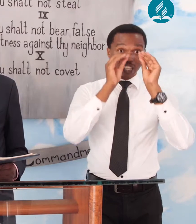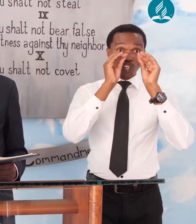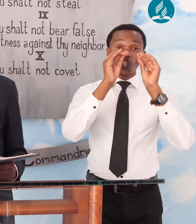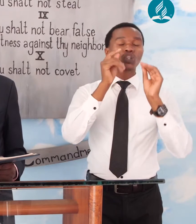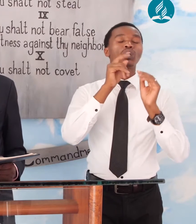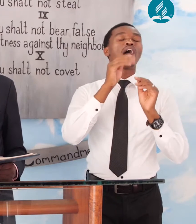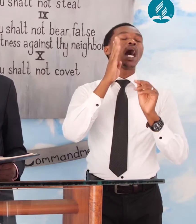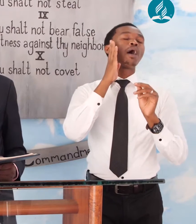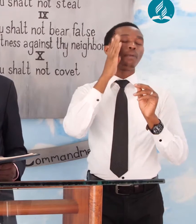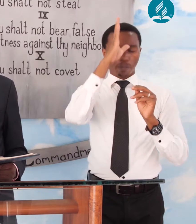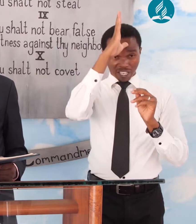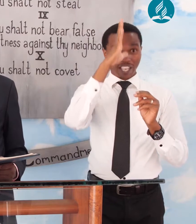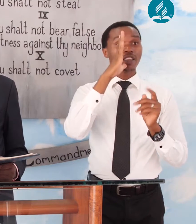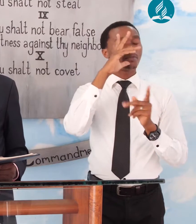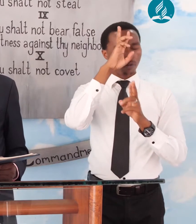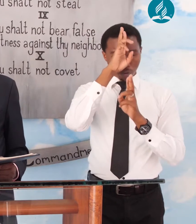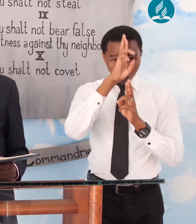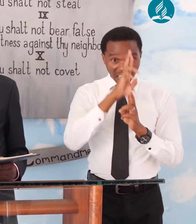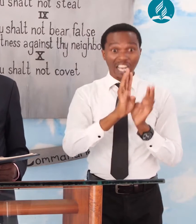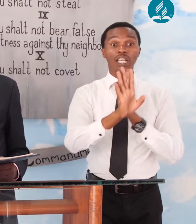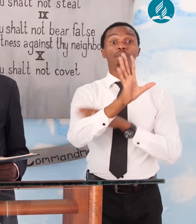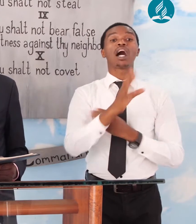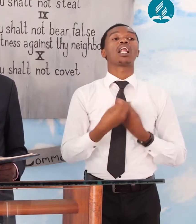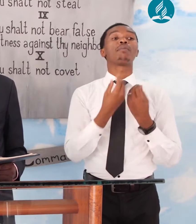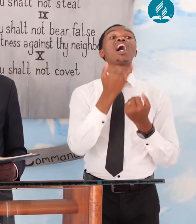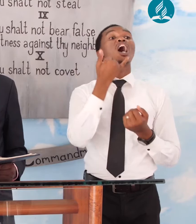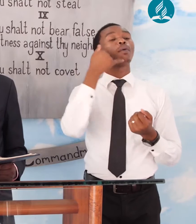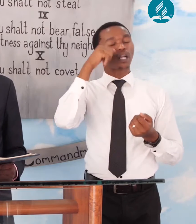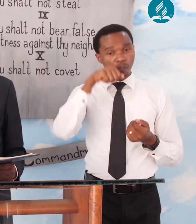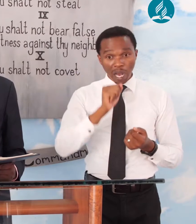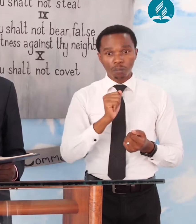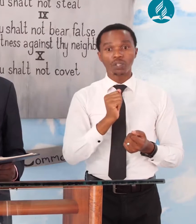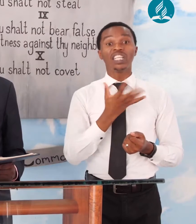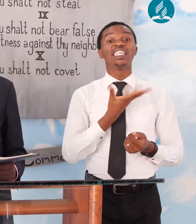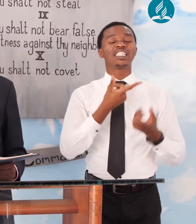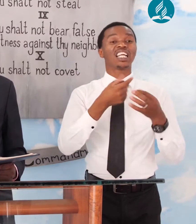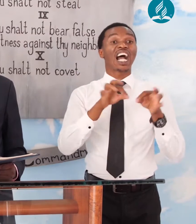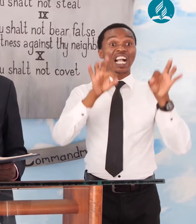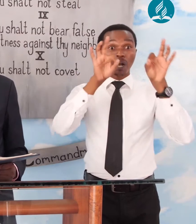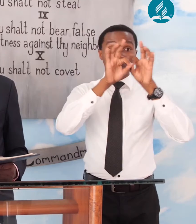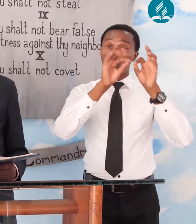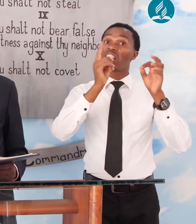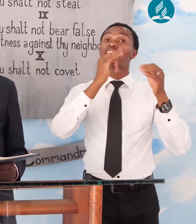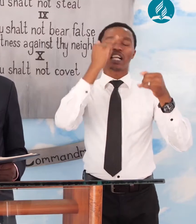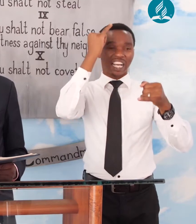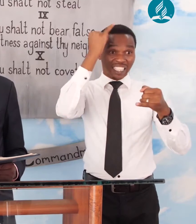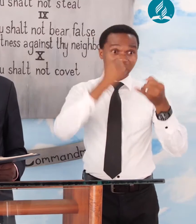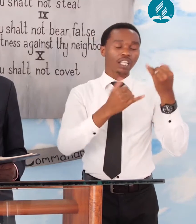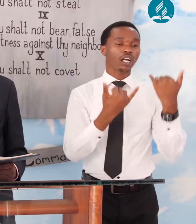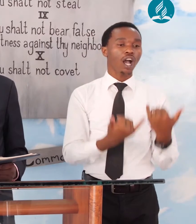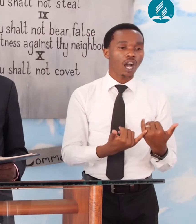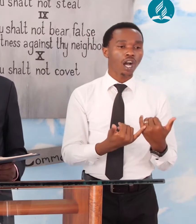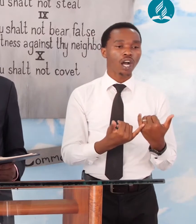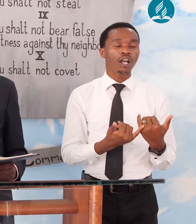umubyeyi wubaha Imana aha umwana we zifite ingaruka zitagarukira aha ngaha ahubwo zigarukira mu